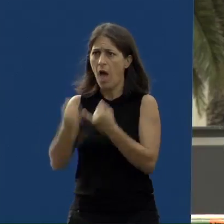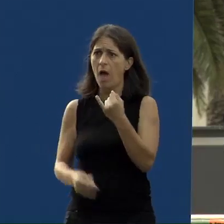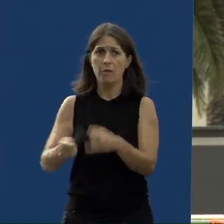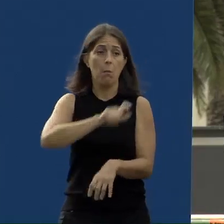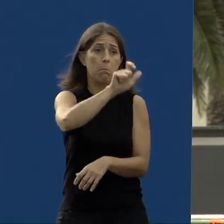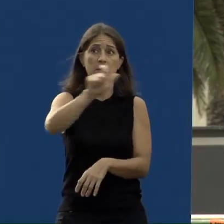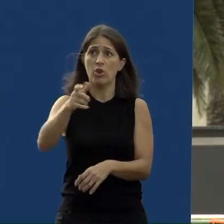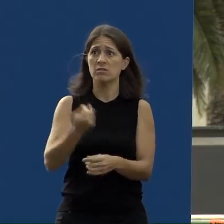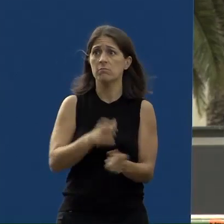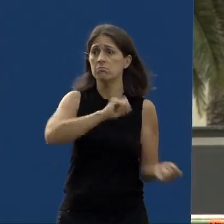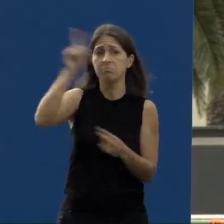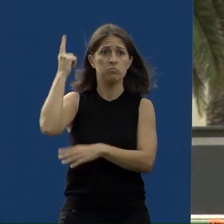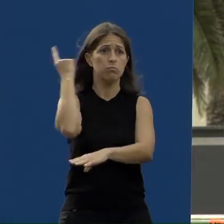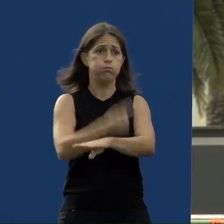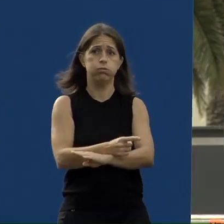literalmente a emigración.